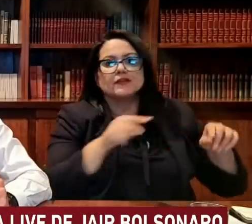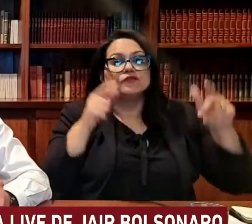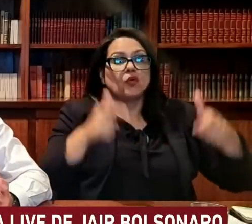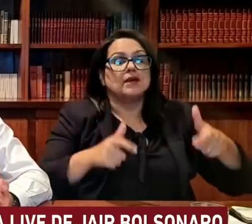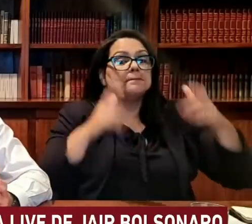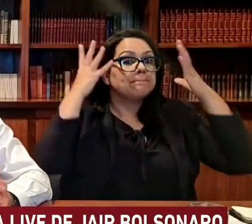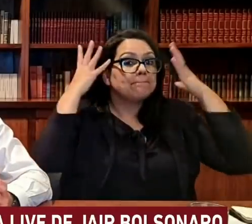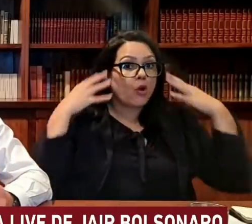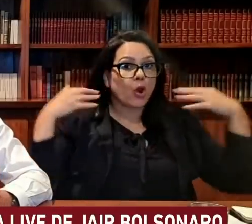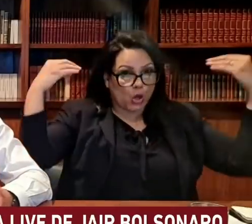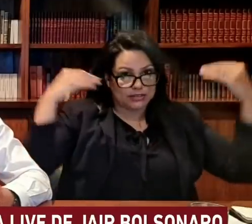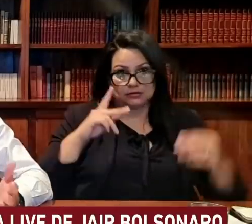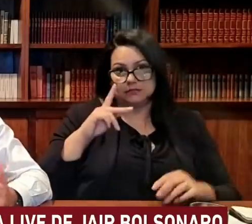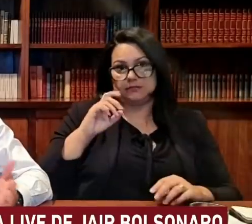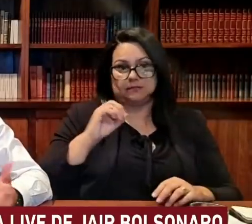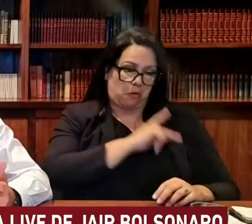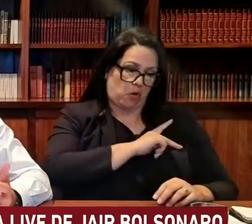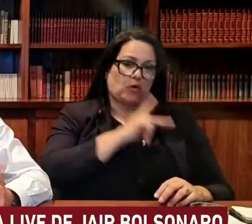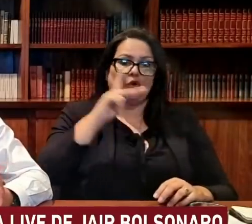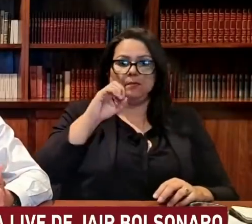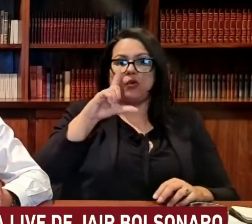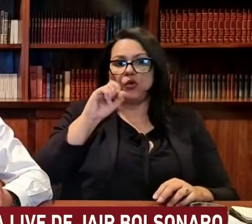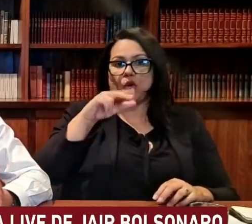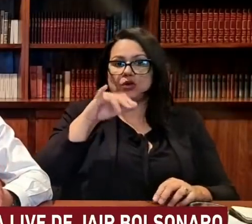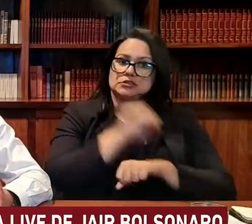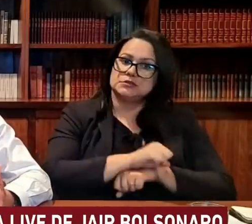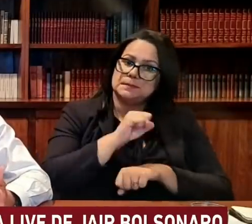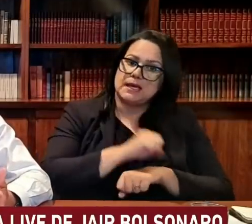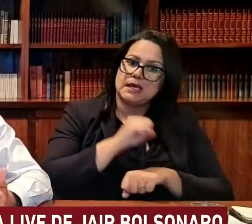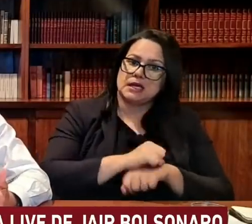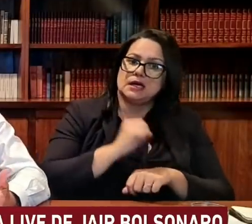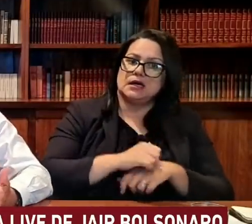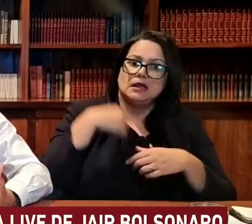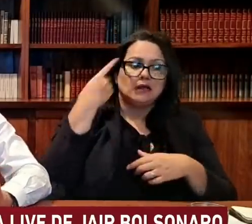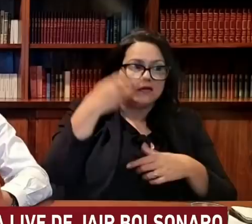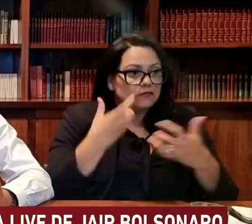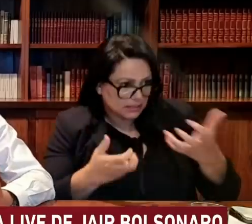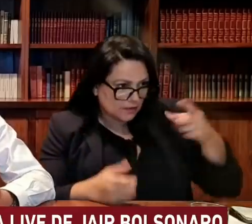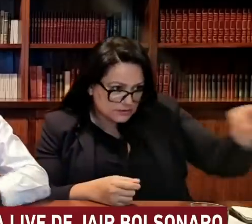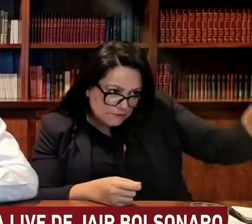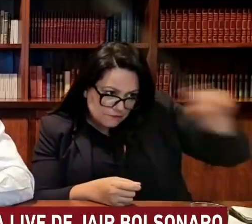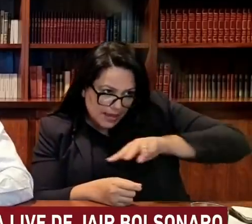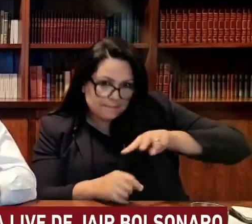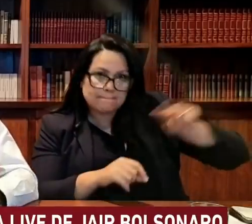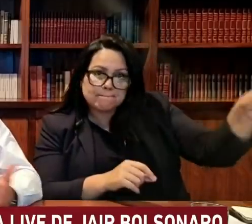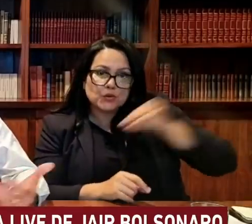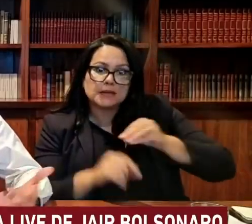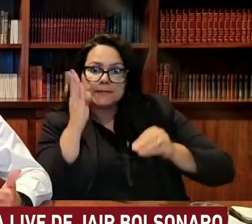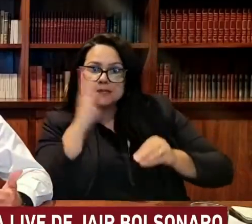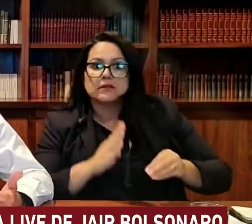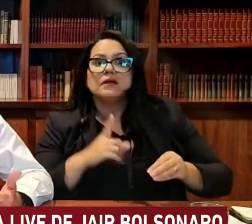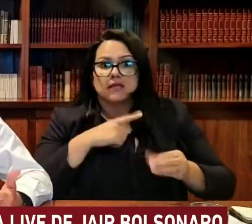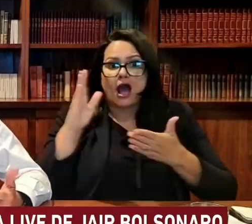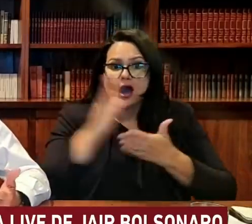Polônia, aguardamos mais horas ou poucos dias para saber se eles queriam vir para o Brasil ou não. Por exemplo, uma turma veio de